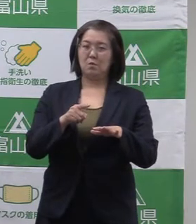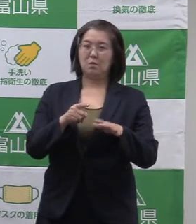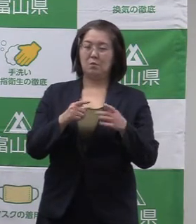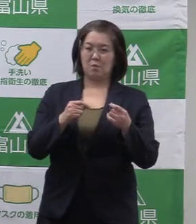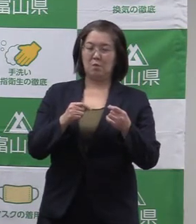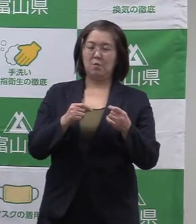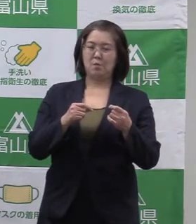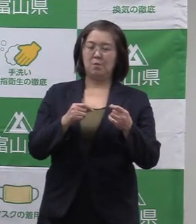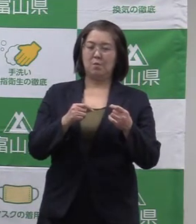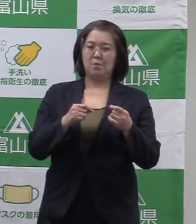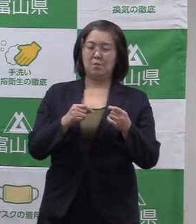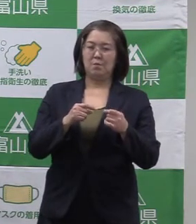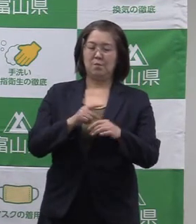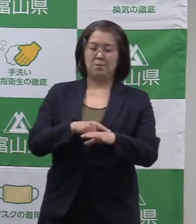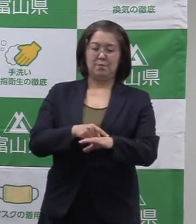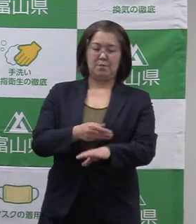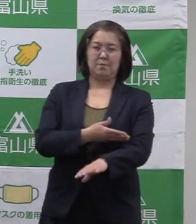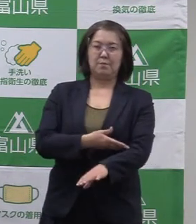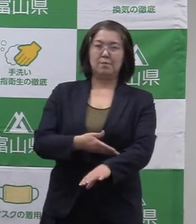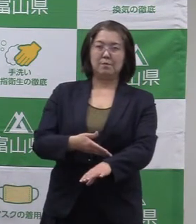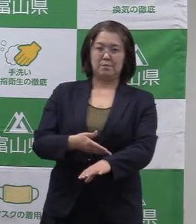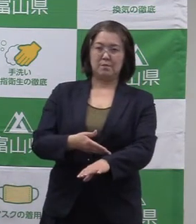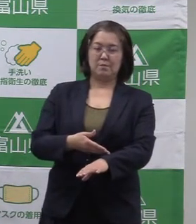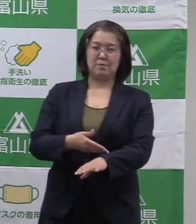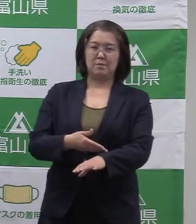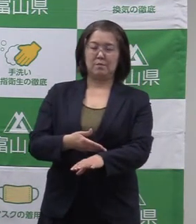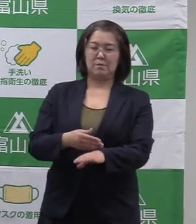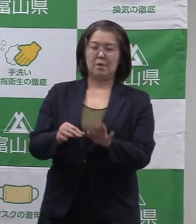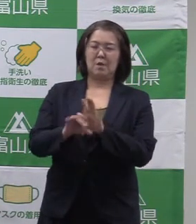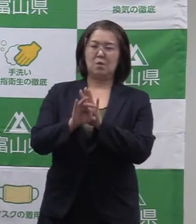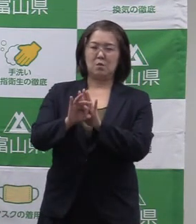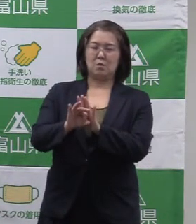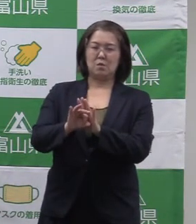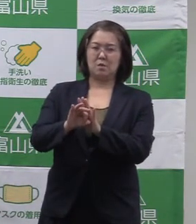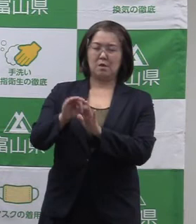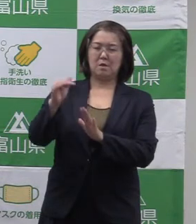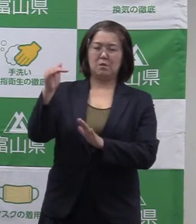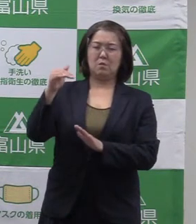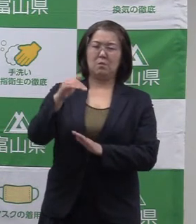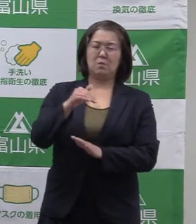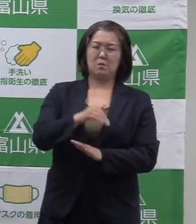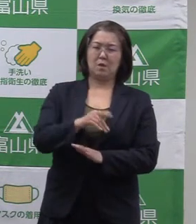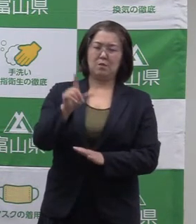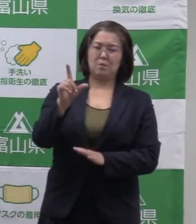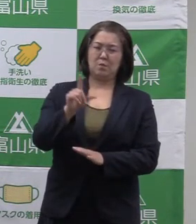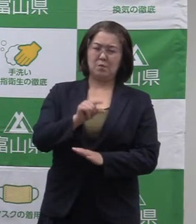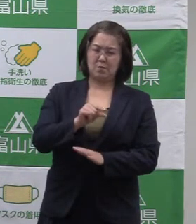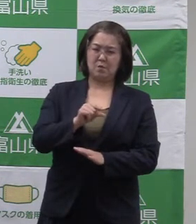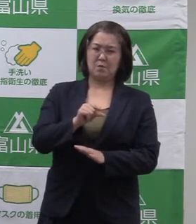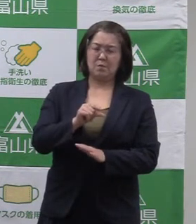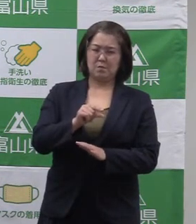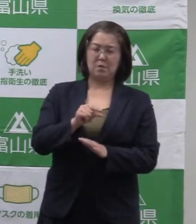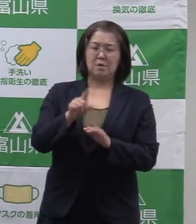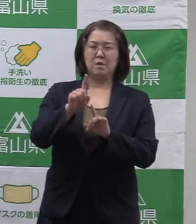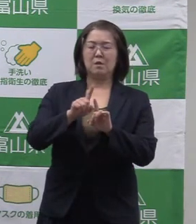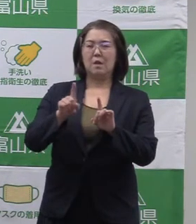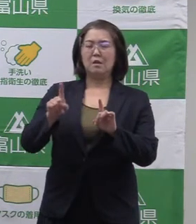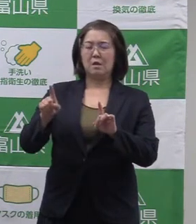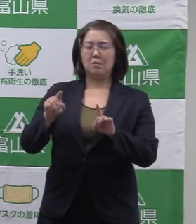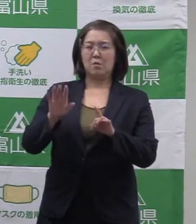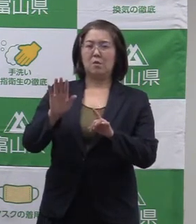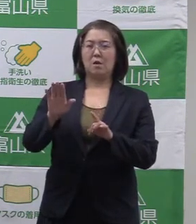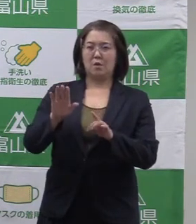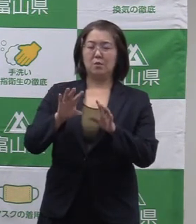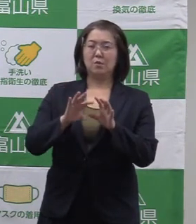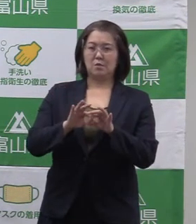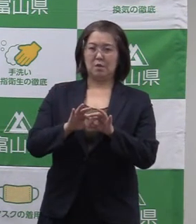時間の経過によって抗体が減っていくというそういったデータも、明らかに示されていますので、それを補っ